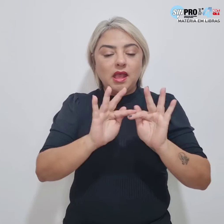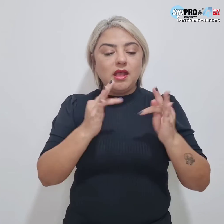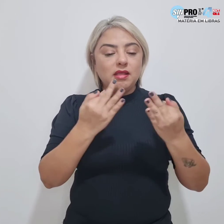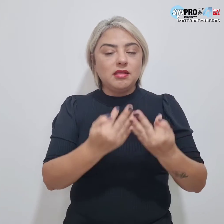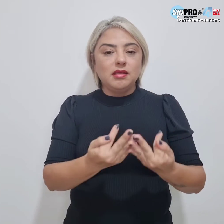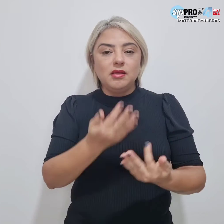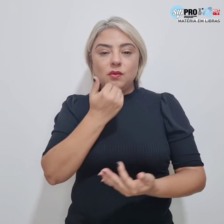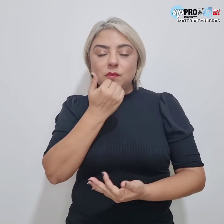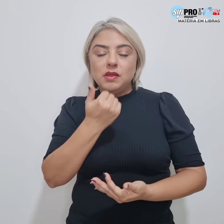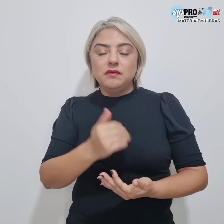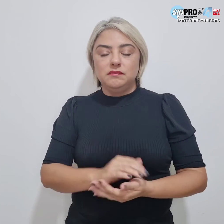famílias.